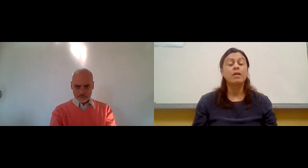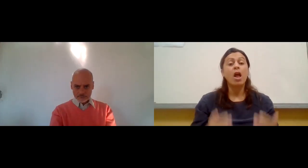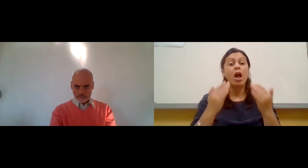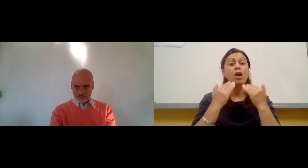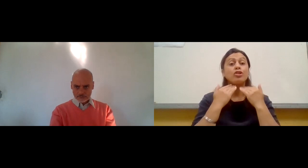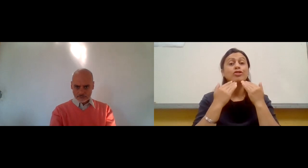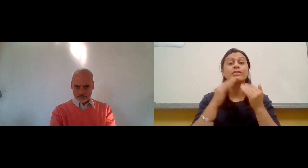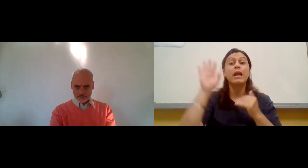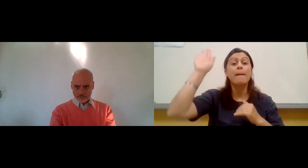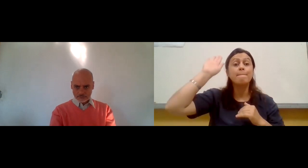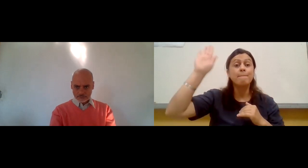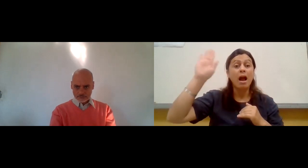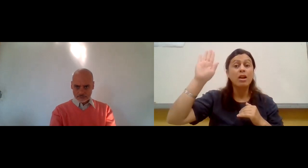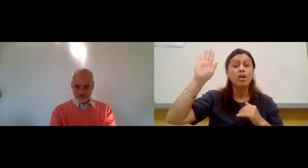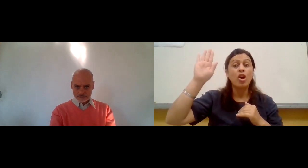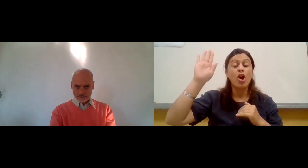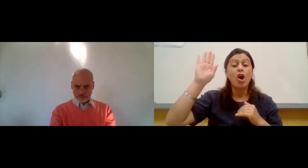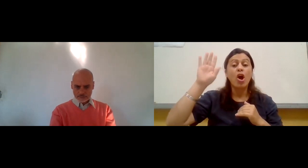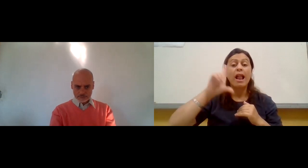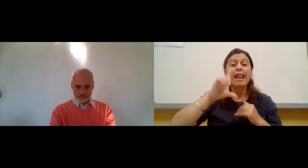más. Leticia.